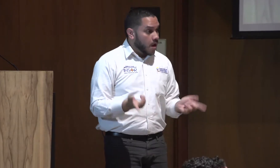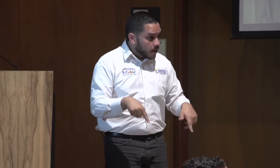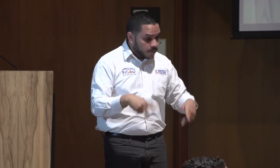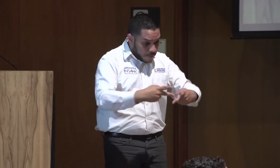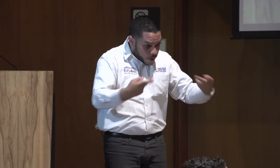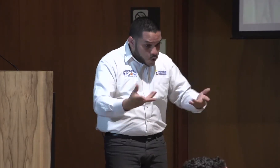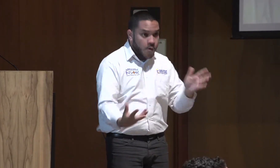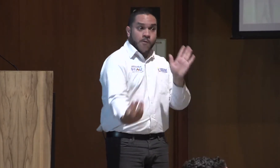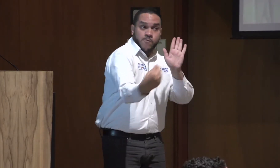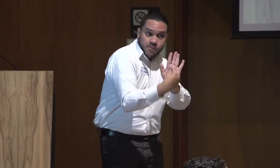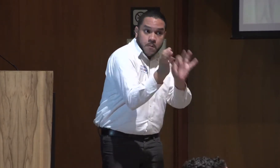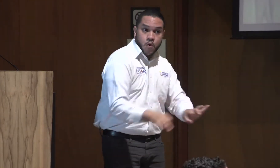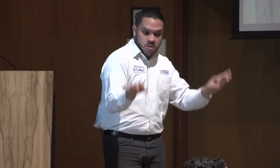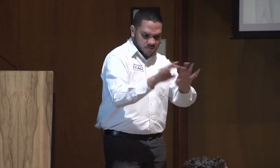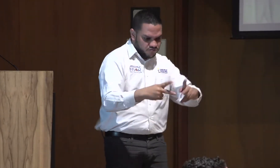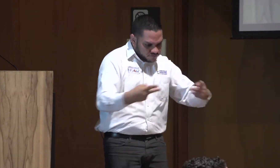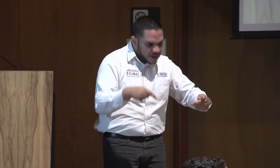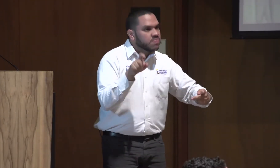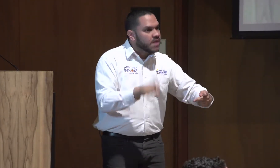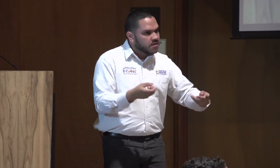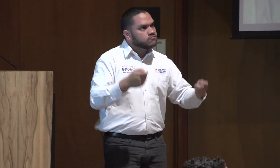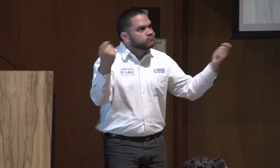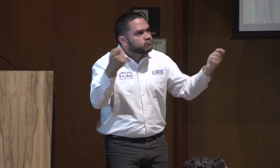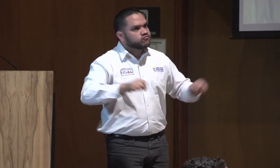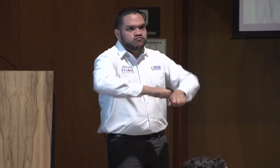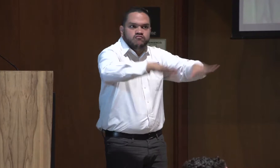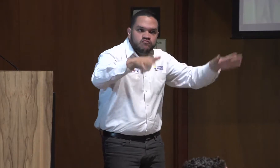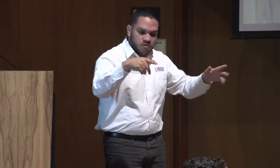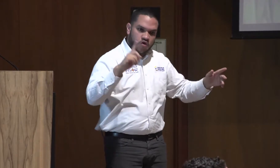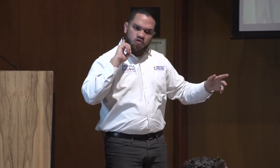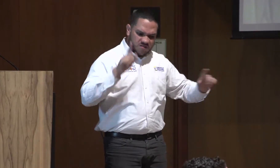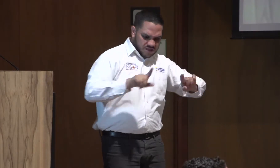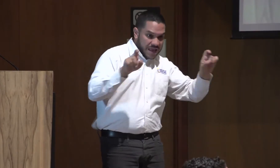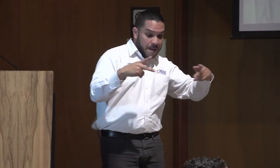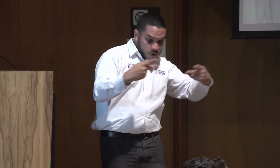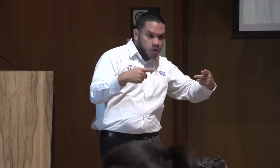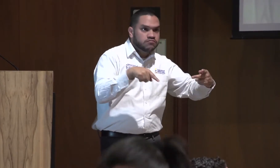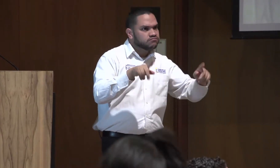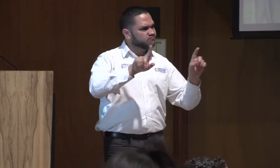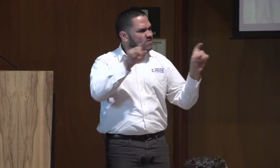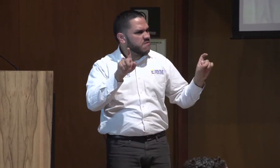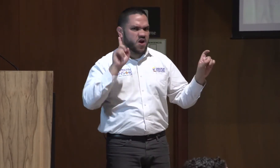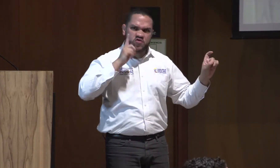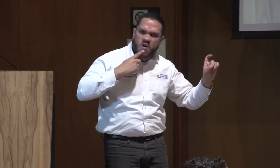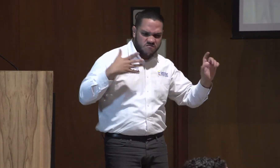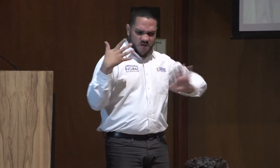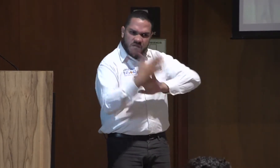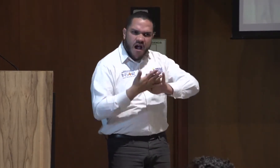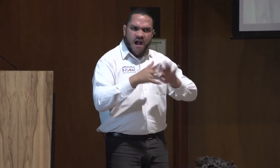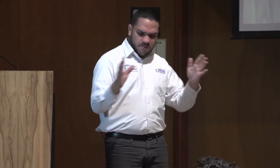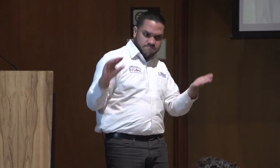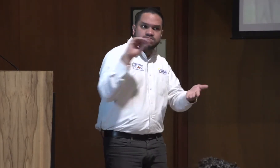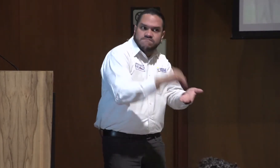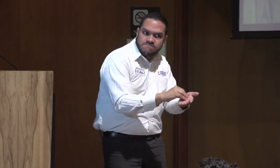deberían también tener algo de aproximación a la comunidad sorda. Si hacemos eso, ahí sí